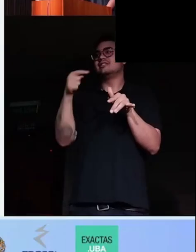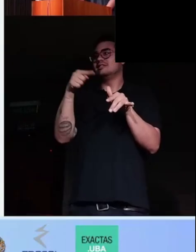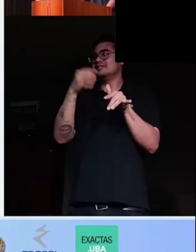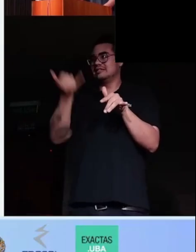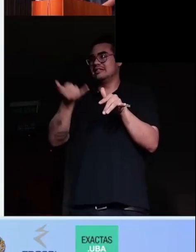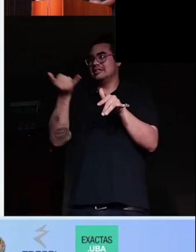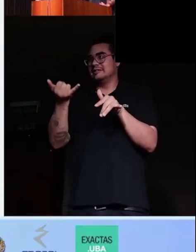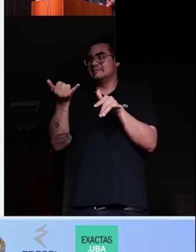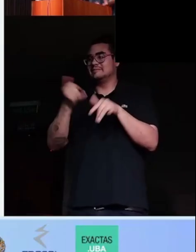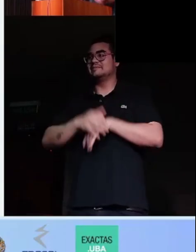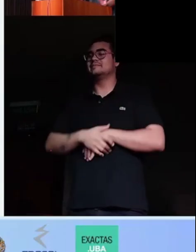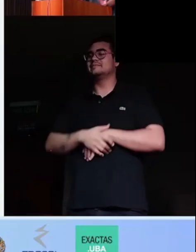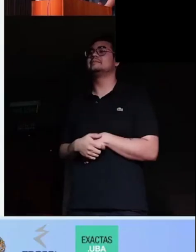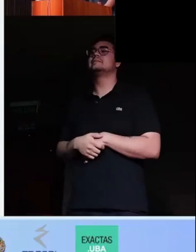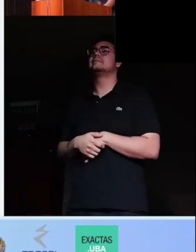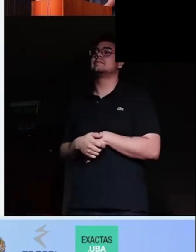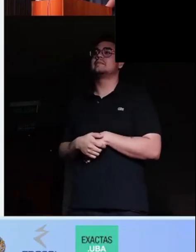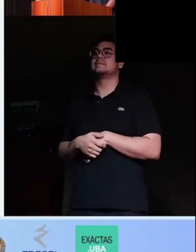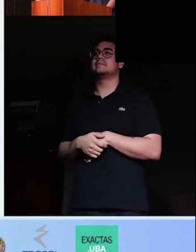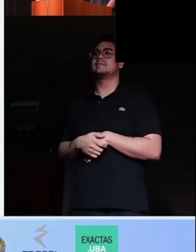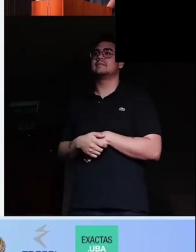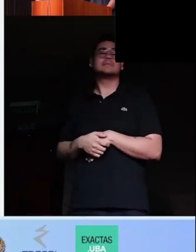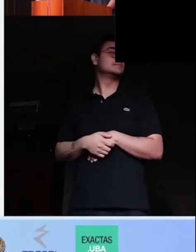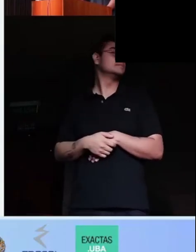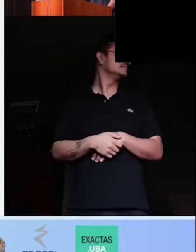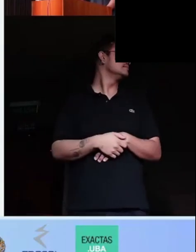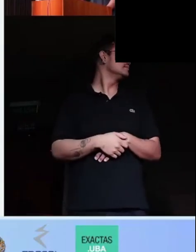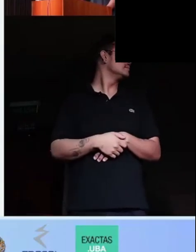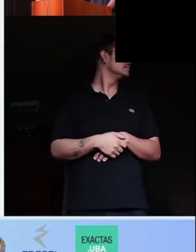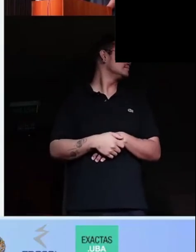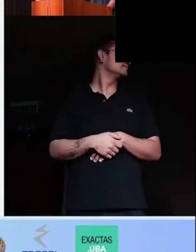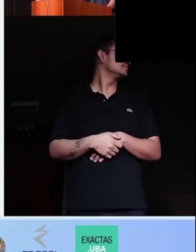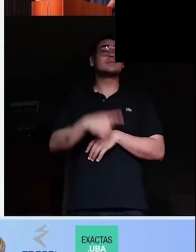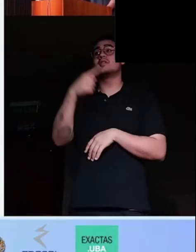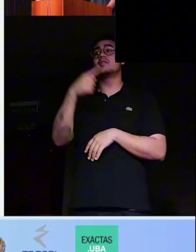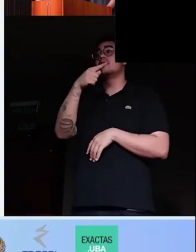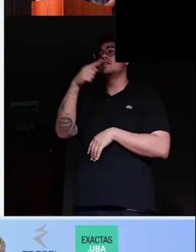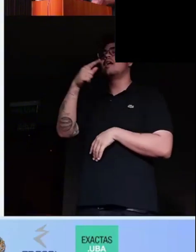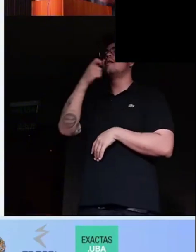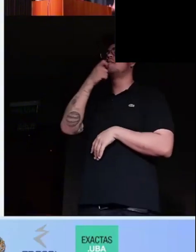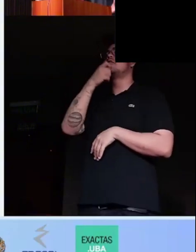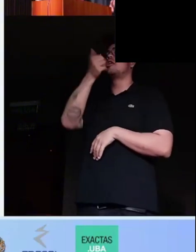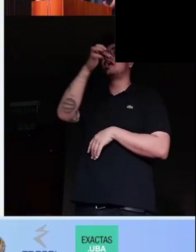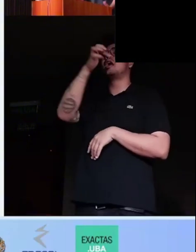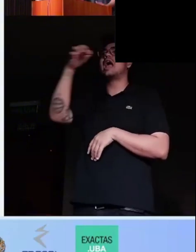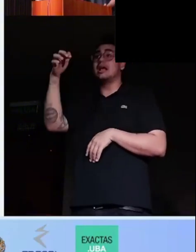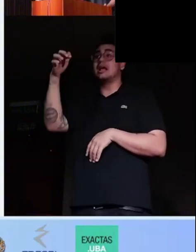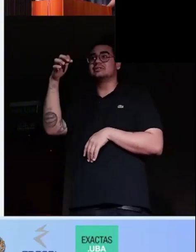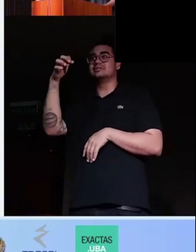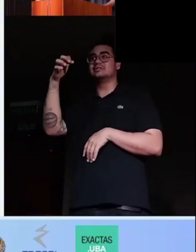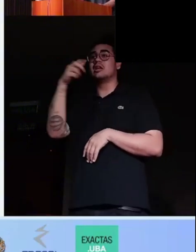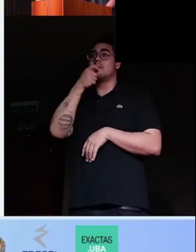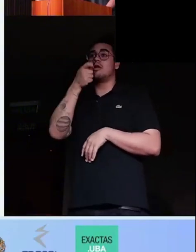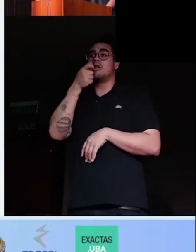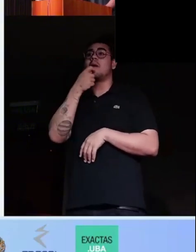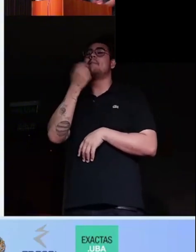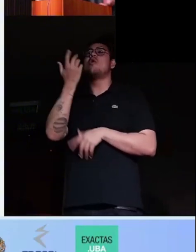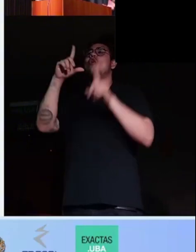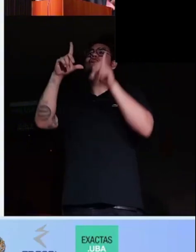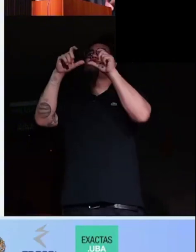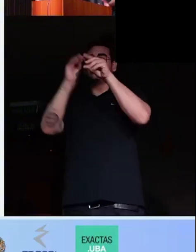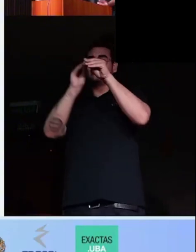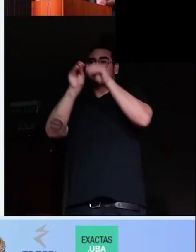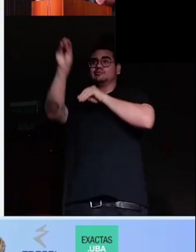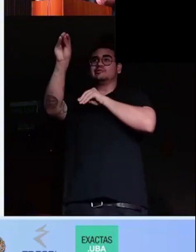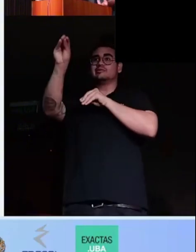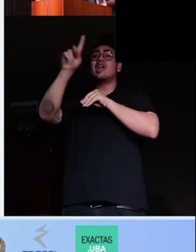Uno puede, bueno, en este programa guardar imagen, descartarla si vio que está mal. El programa de todas